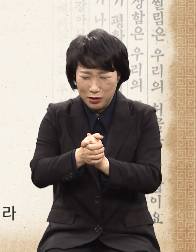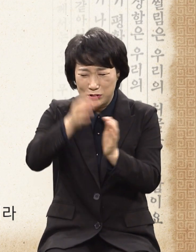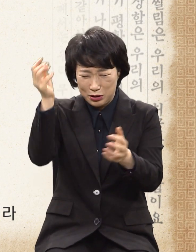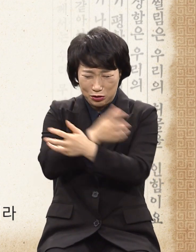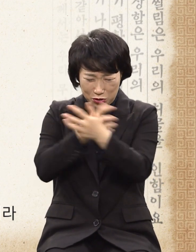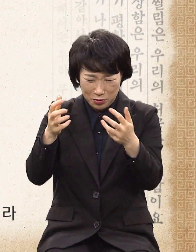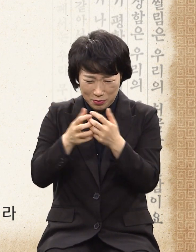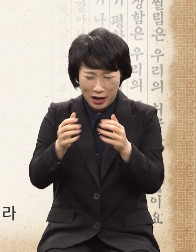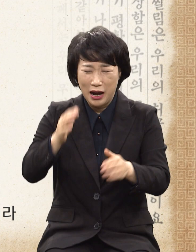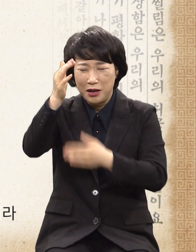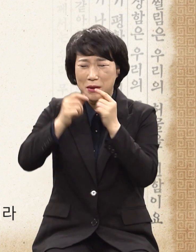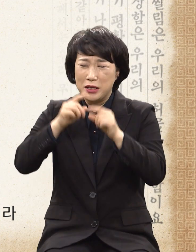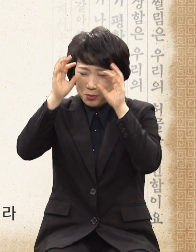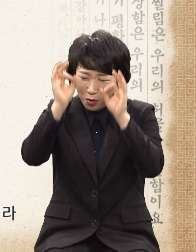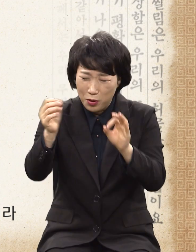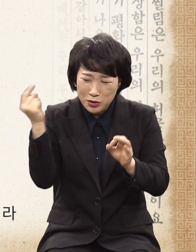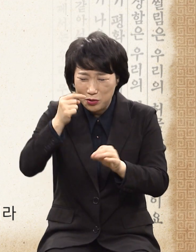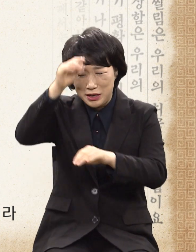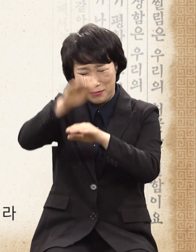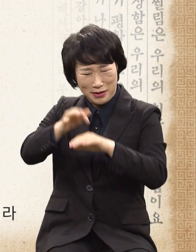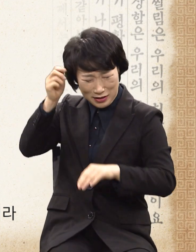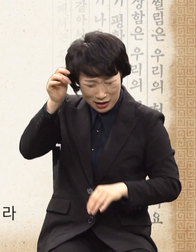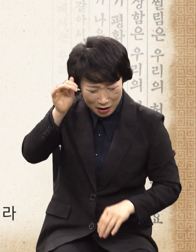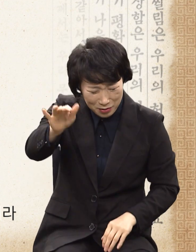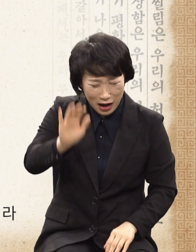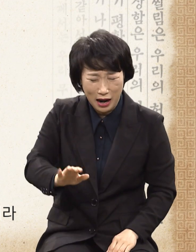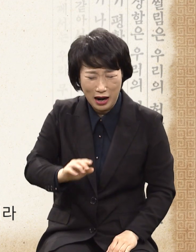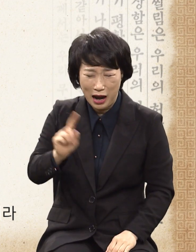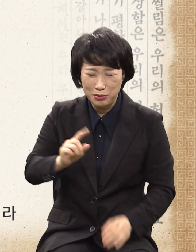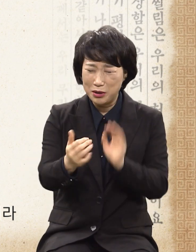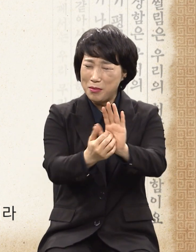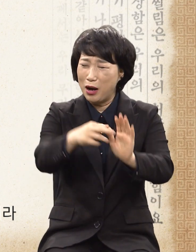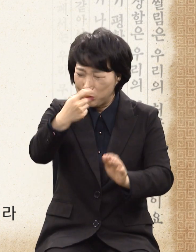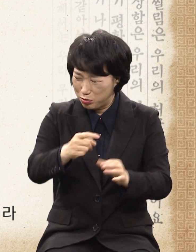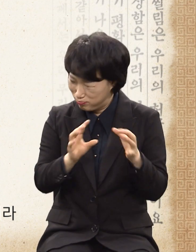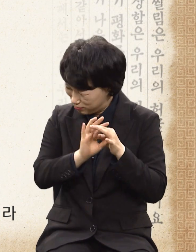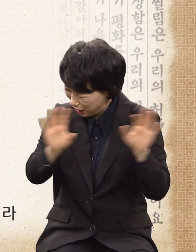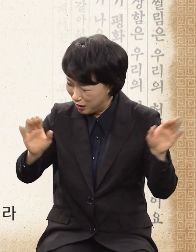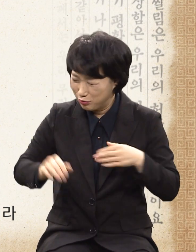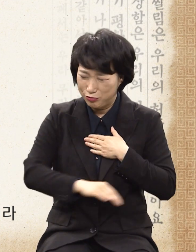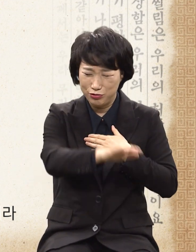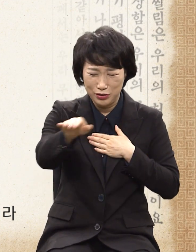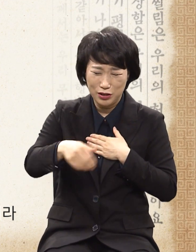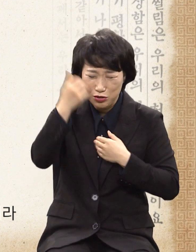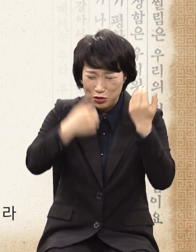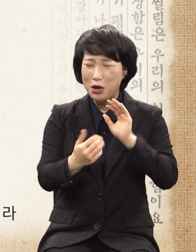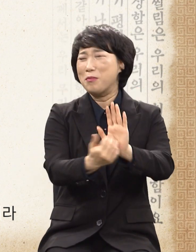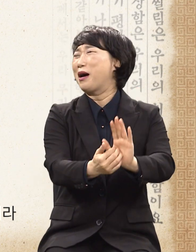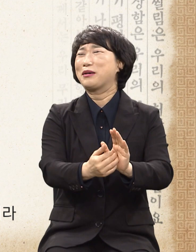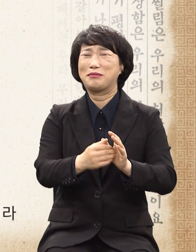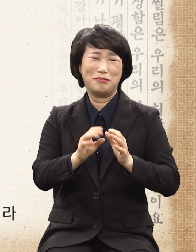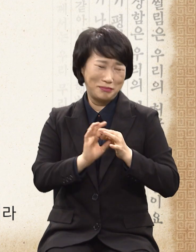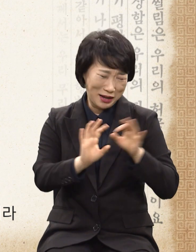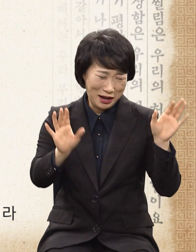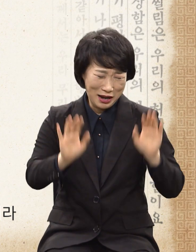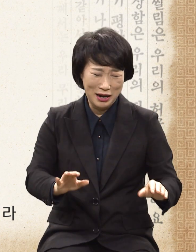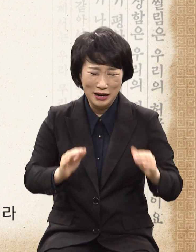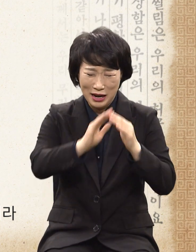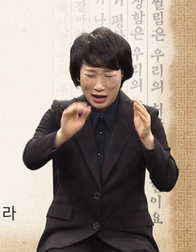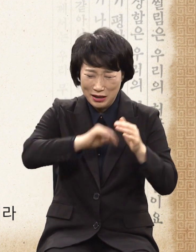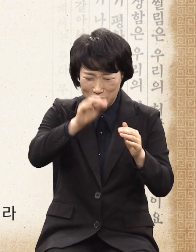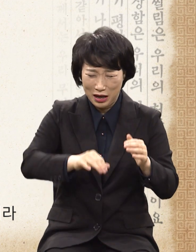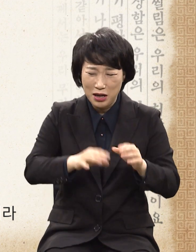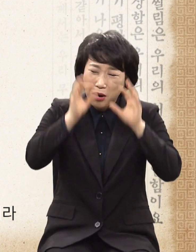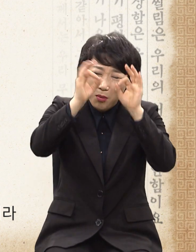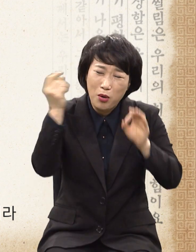성령 충만하고 말씀 듣고 예배를 사모하며 아무리 가로막아도 우리는 아무도 막을 자가 없습니다. 집에서 들을